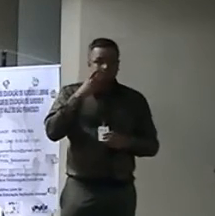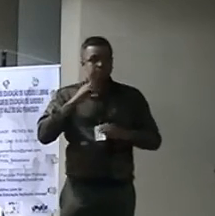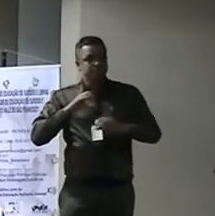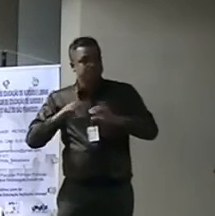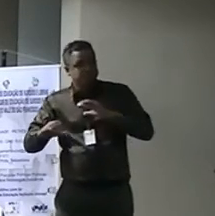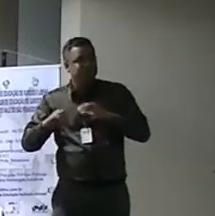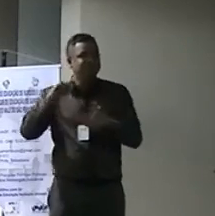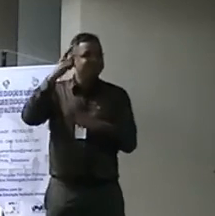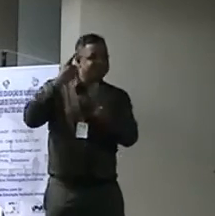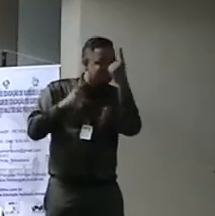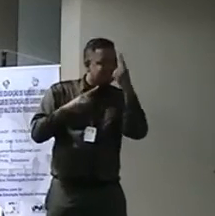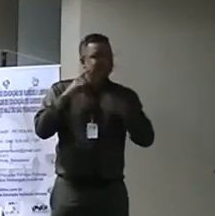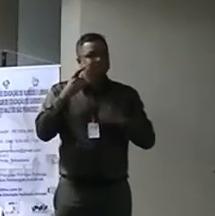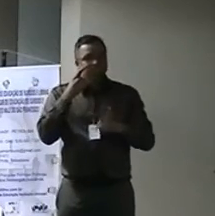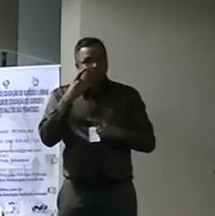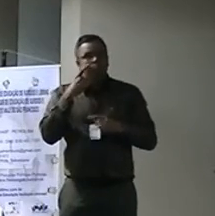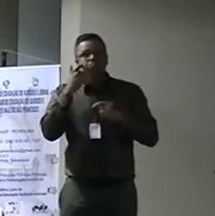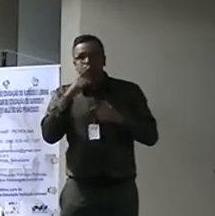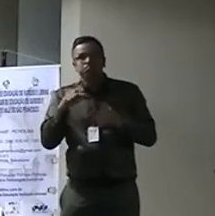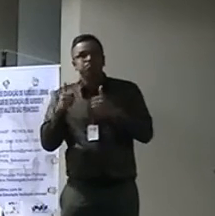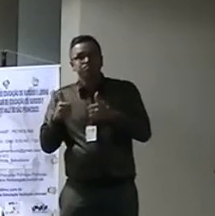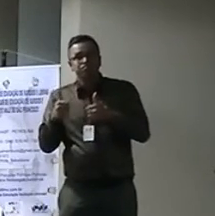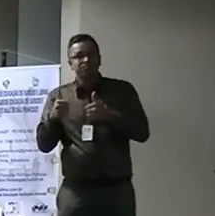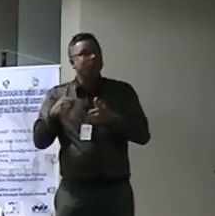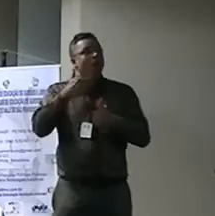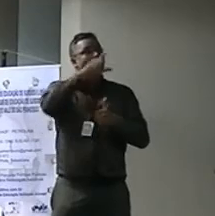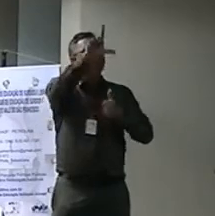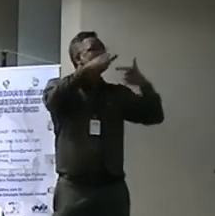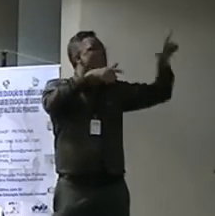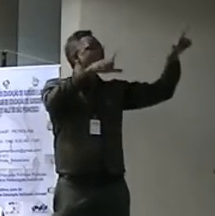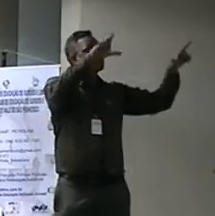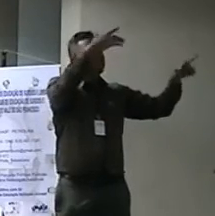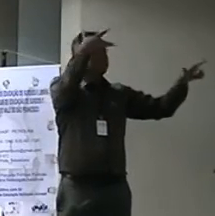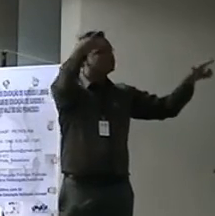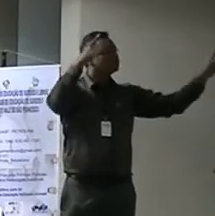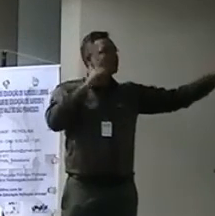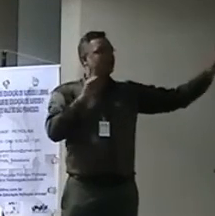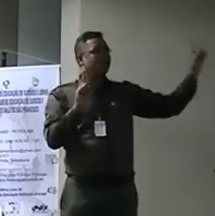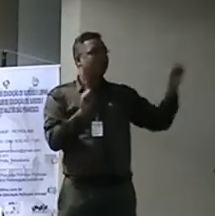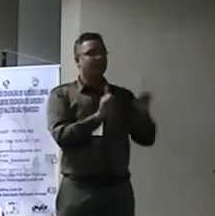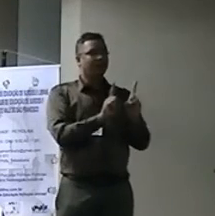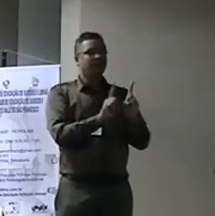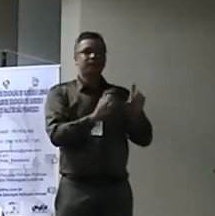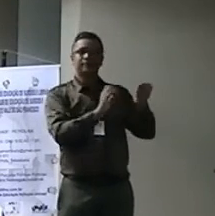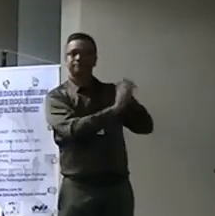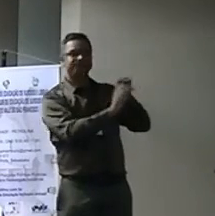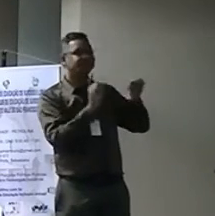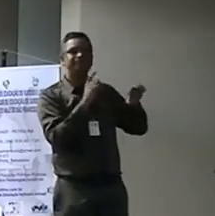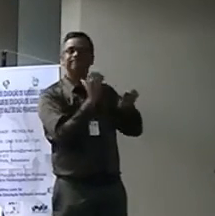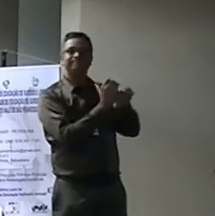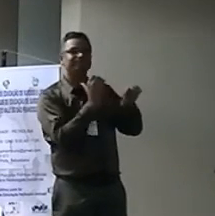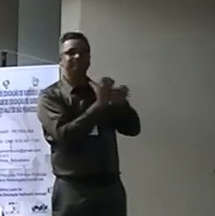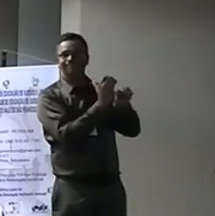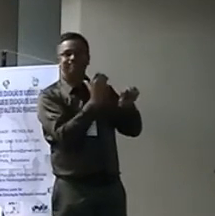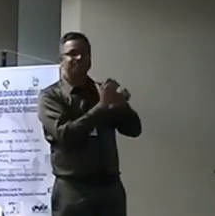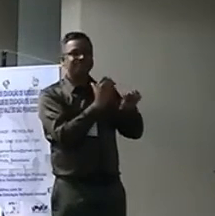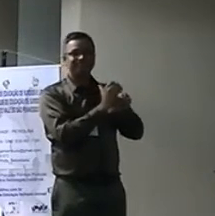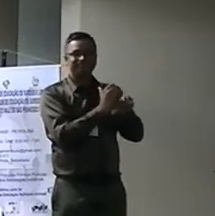funciona com eles, né? Então, se eu ensino para meu filho, se um pai ouvinte ensina para o